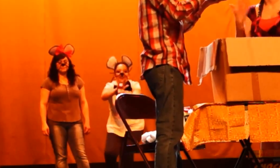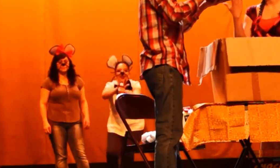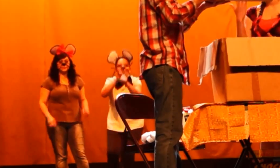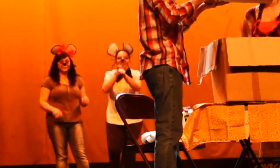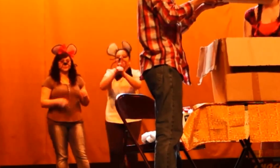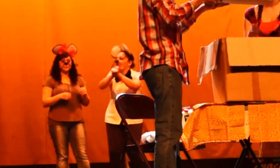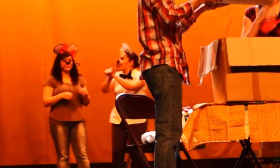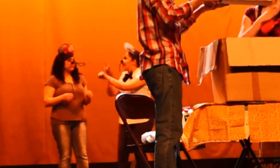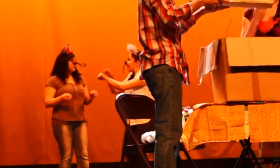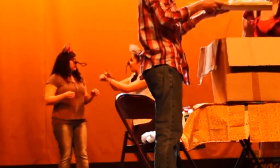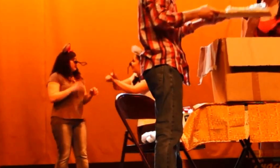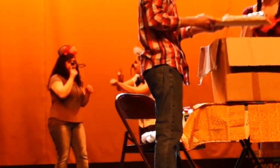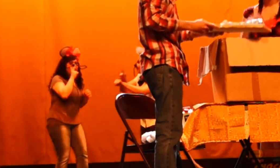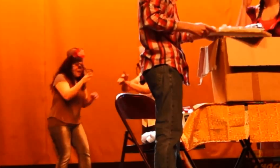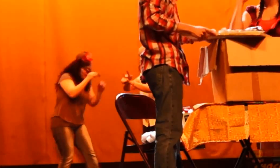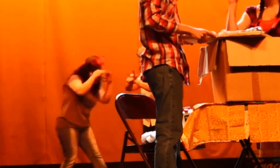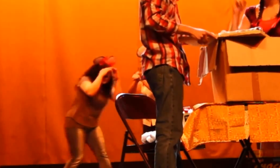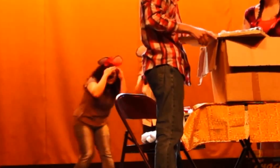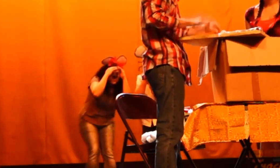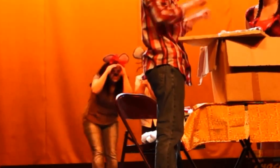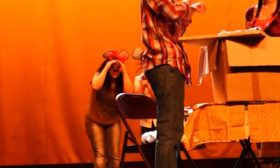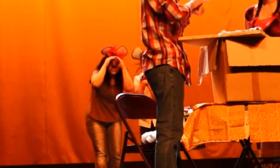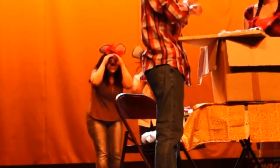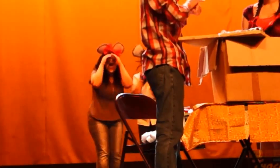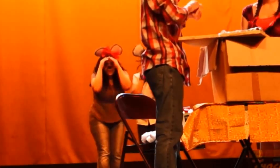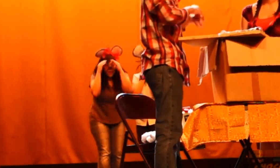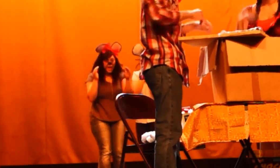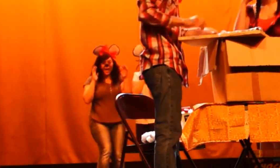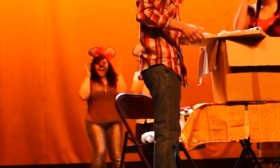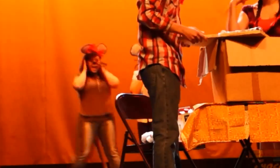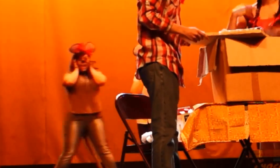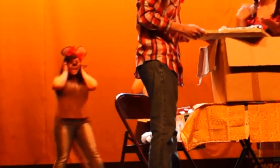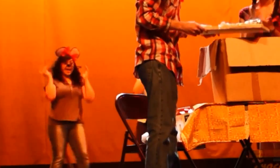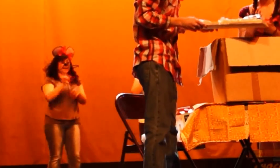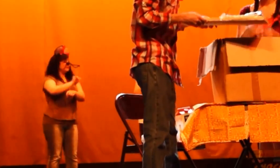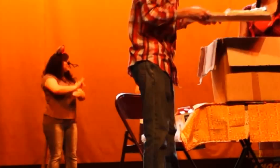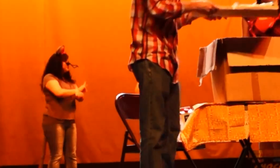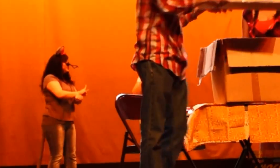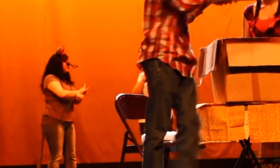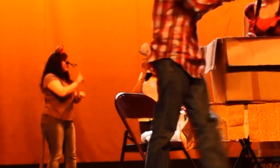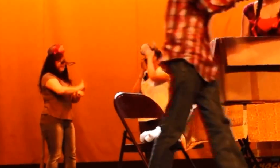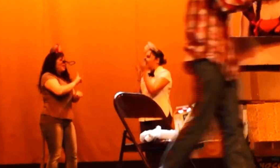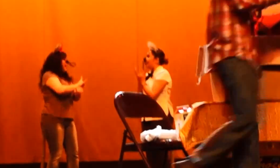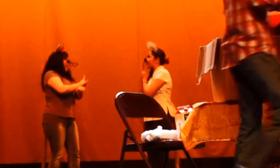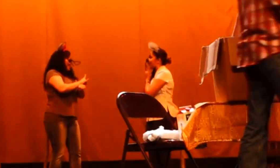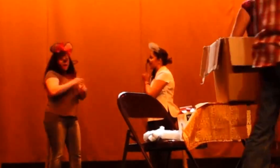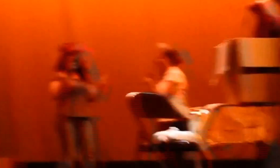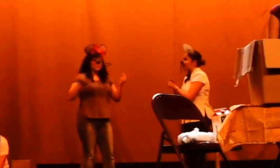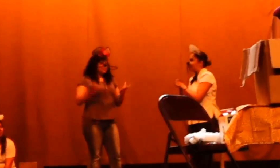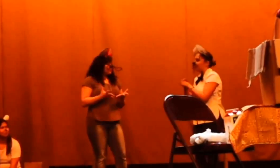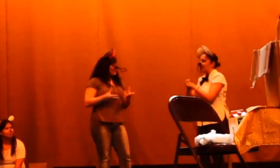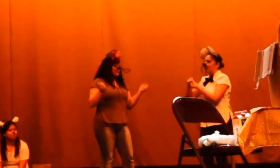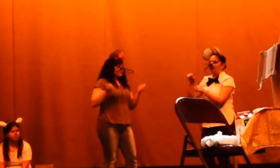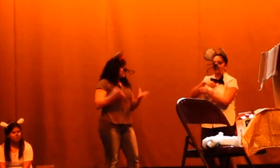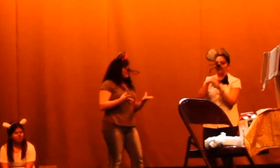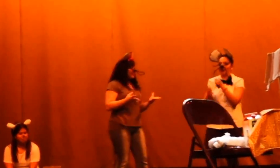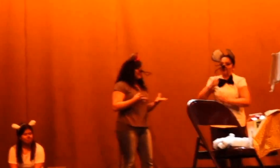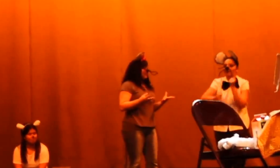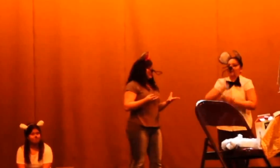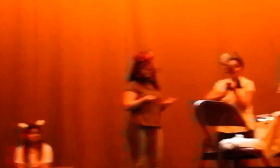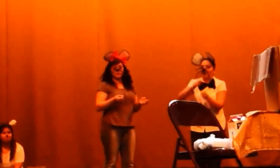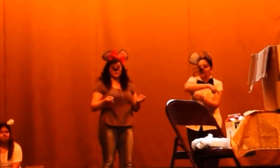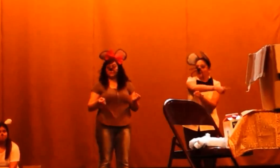¡Oh, cielos! Es una trampa. ¿Una trampa? Déjame ver. ¡Oh, es una trampa! ¿Qué hacemos?